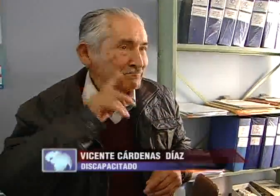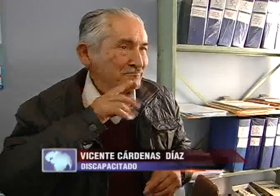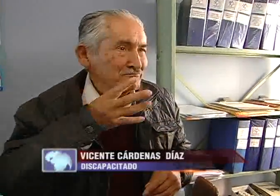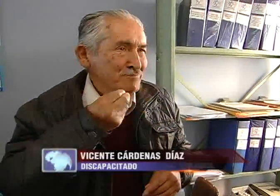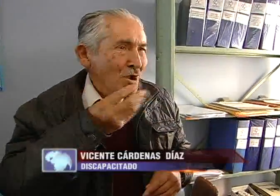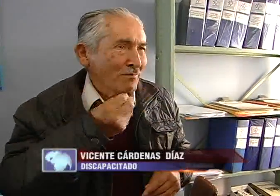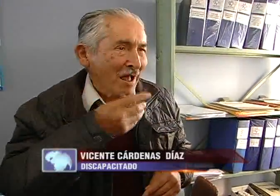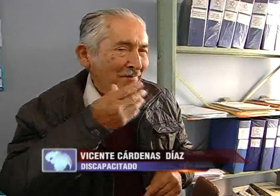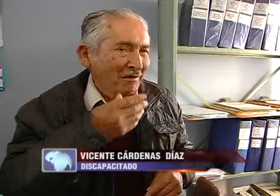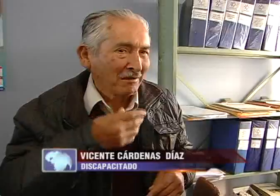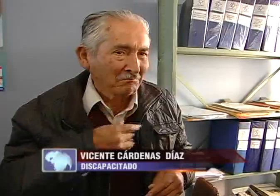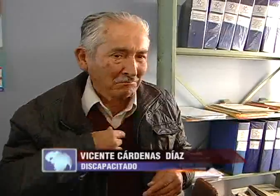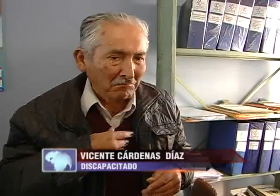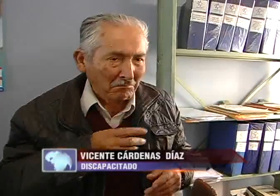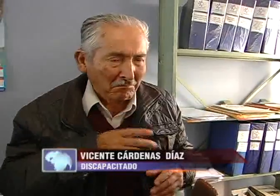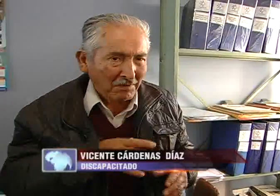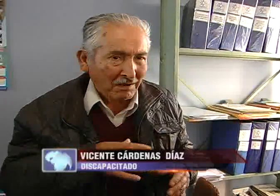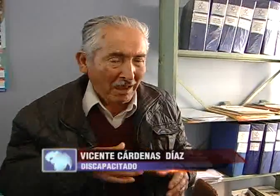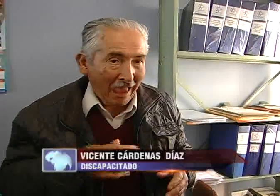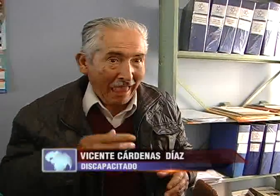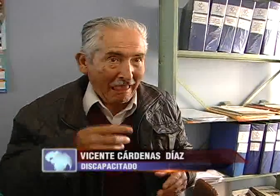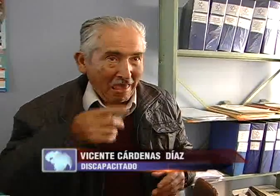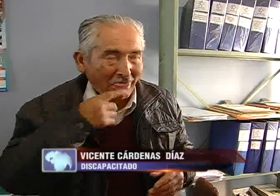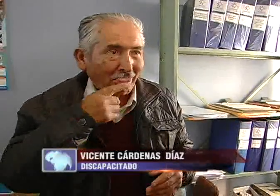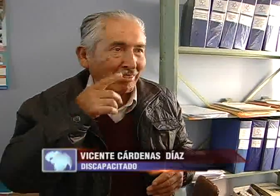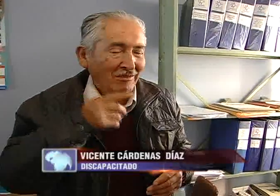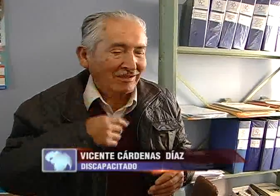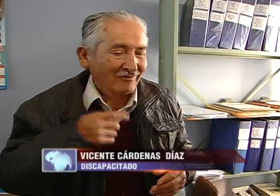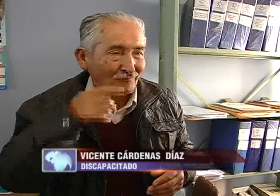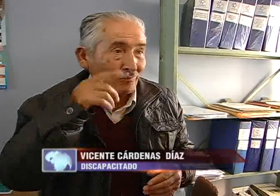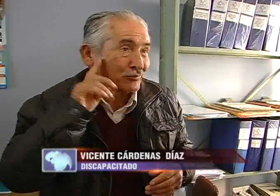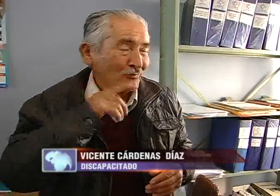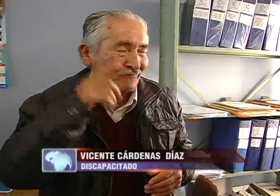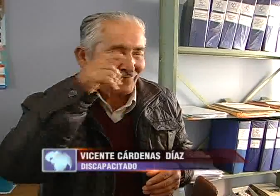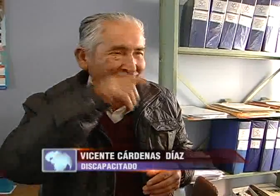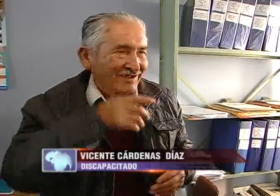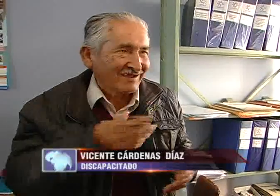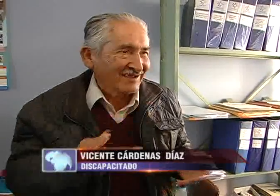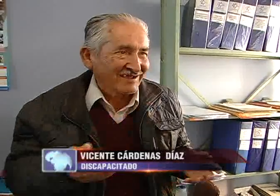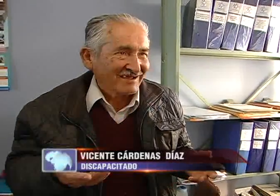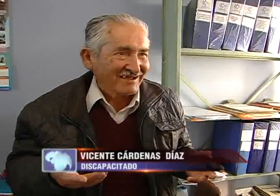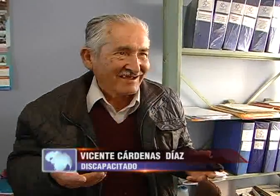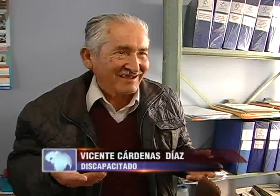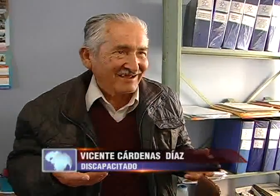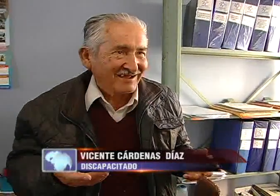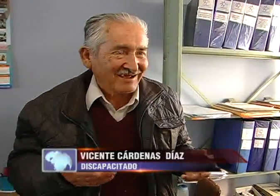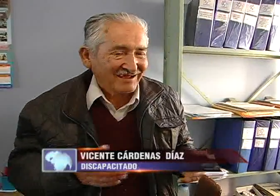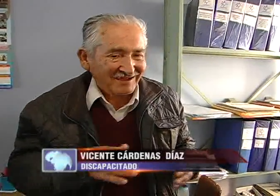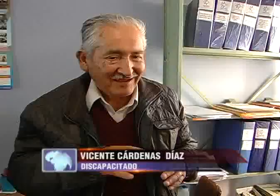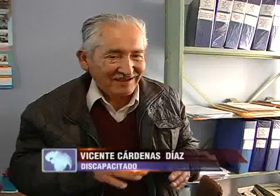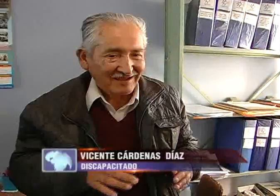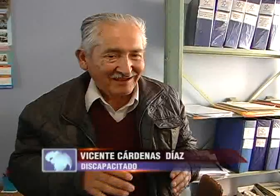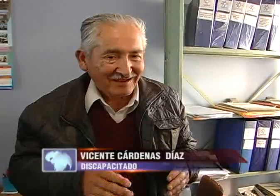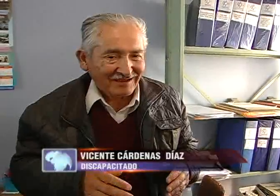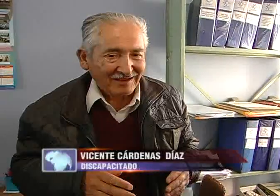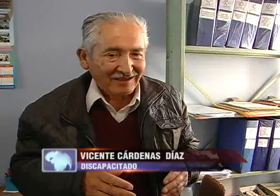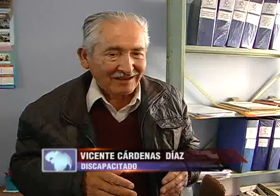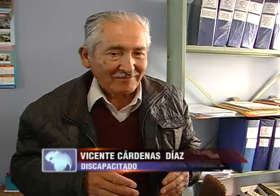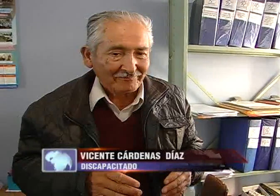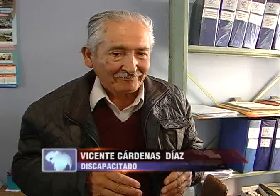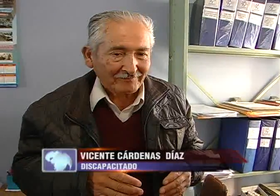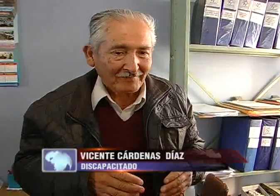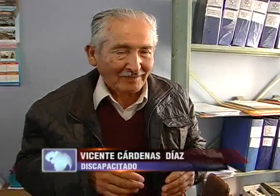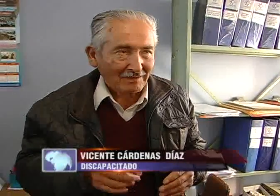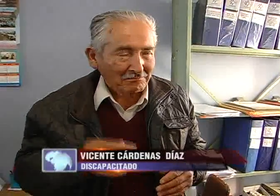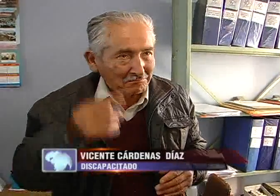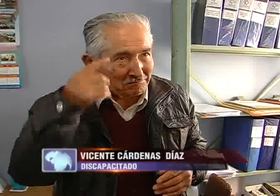discriminación. Porque hablaron mentiras, no entendía nada de lo que ellos expresaban. Yo, por ser sordo, difícil no entender, y para